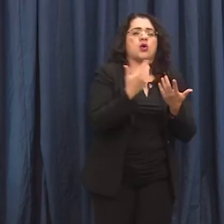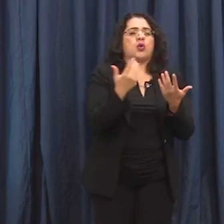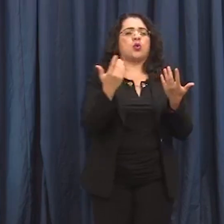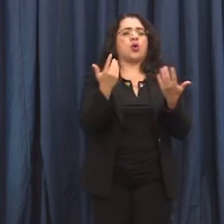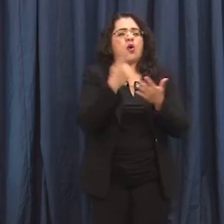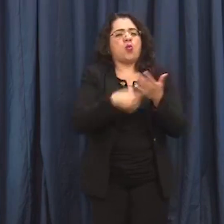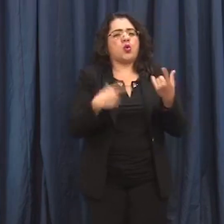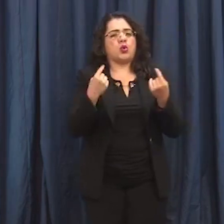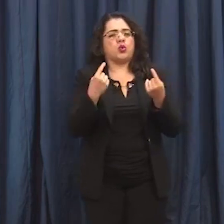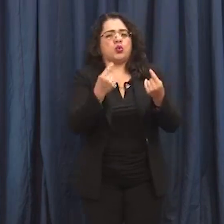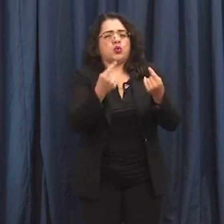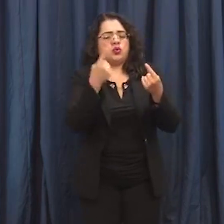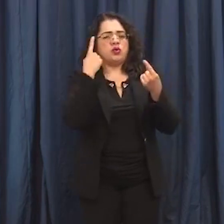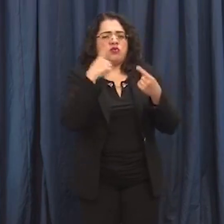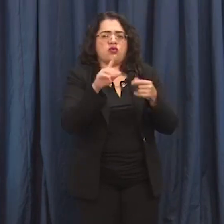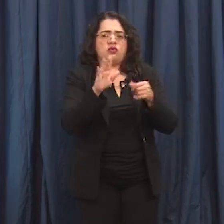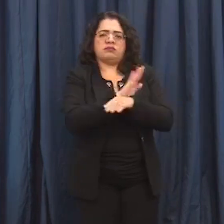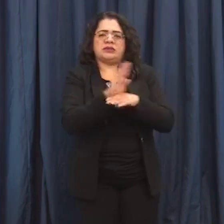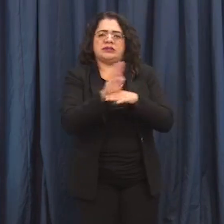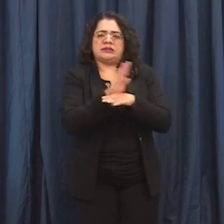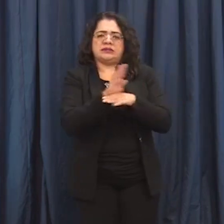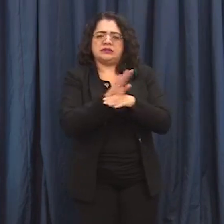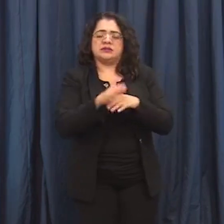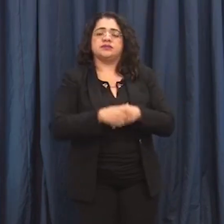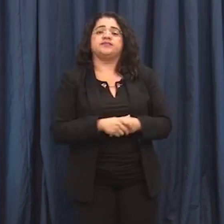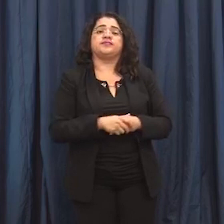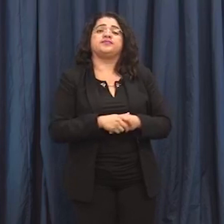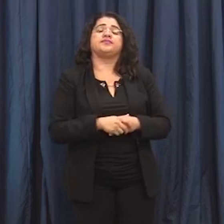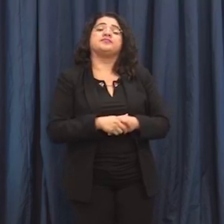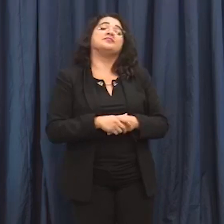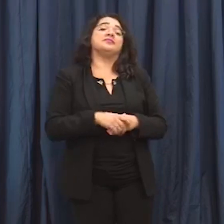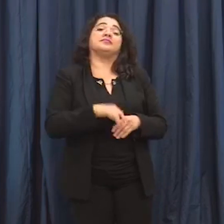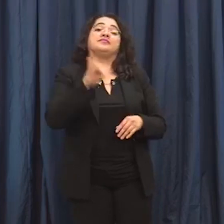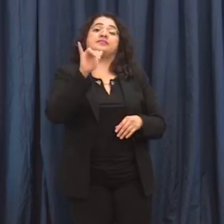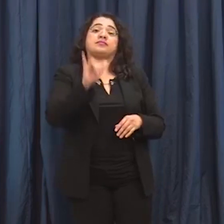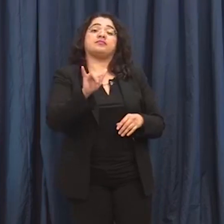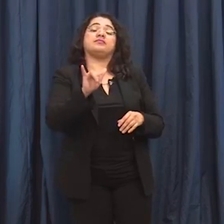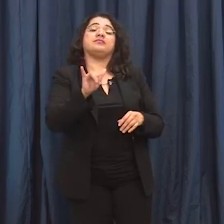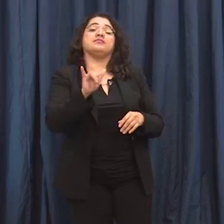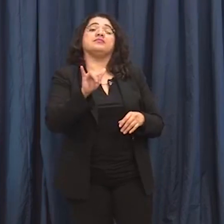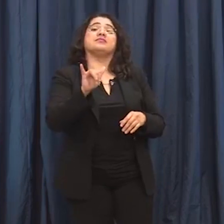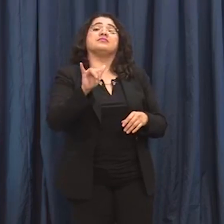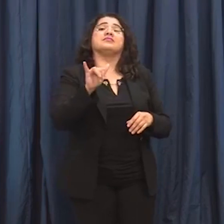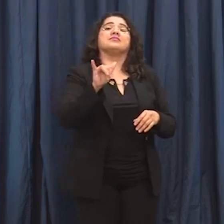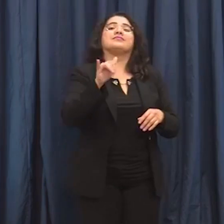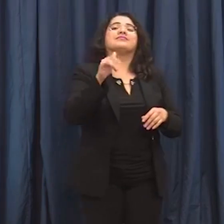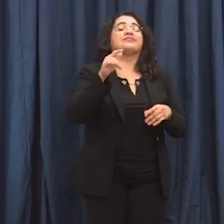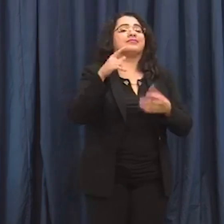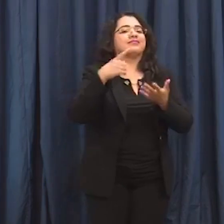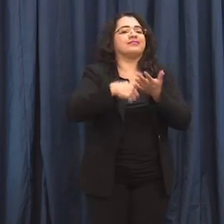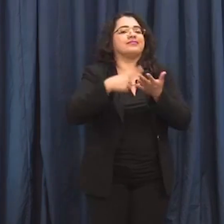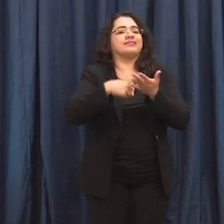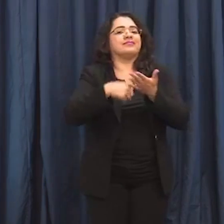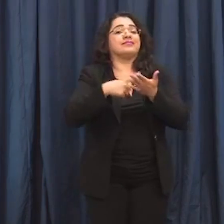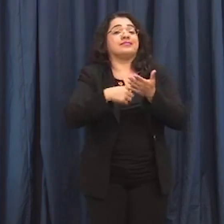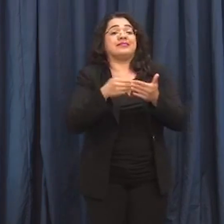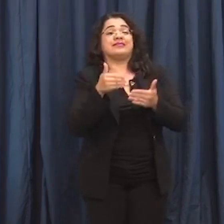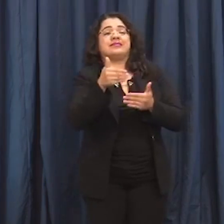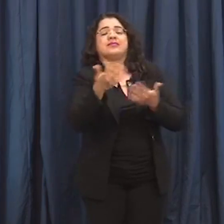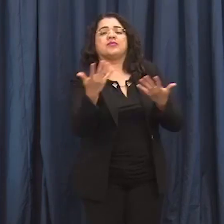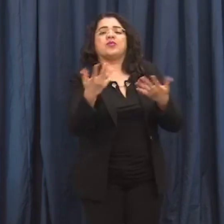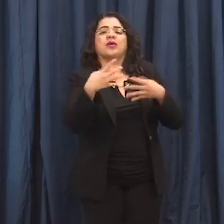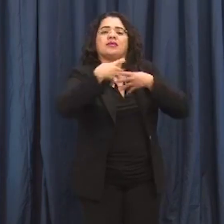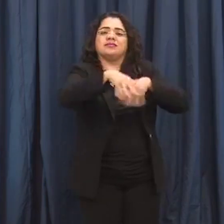algunos datos y información sobre celebraciones como en estilo de un desfile. Tal vez han visto por la tele, en